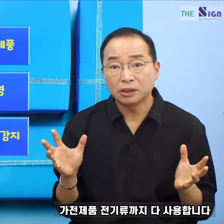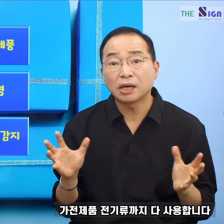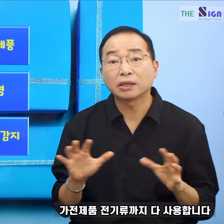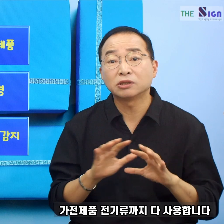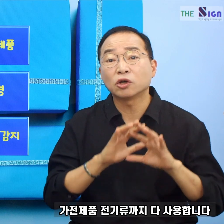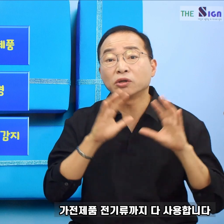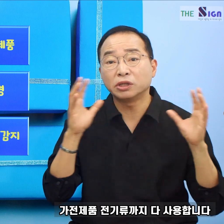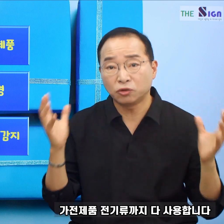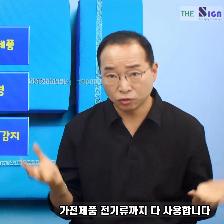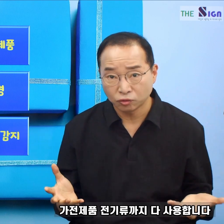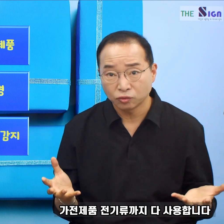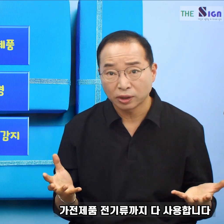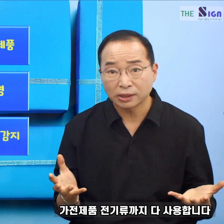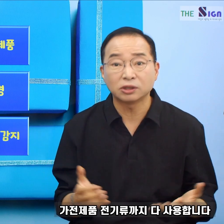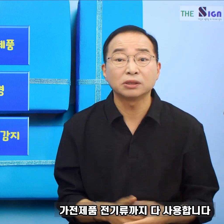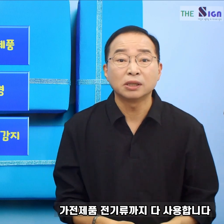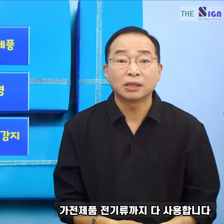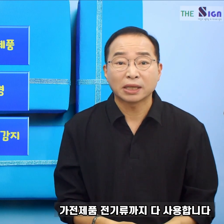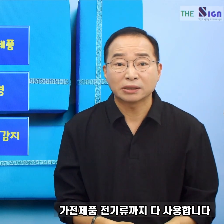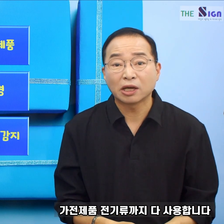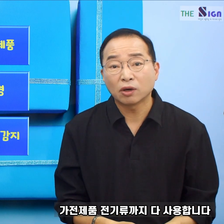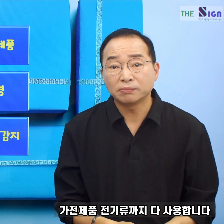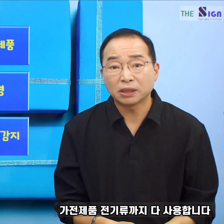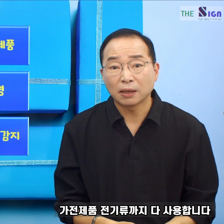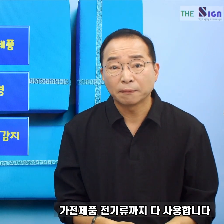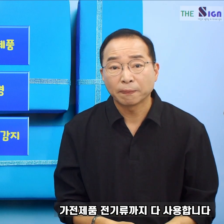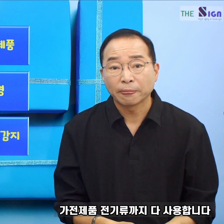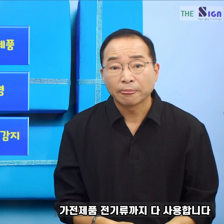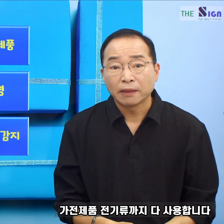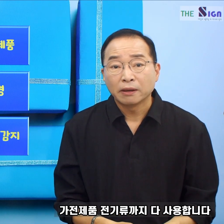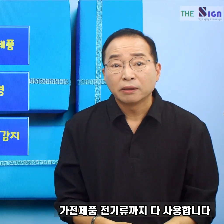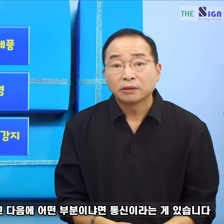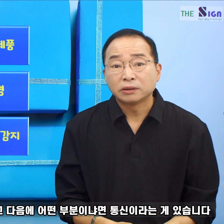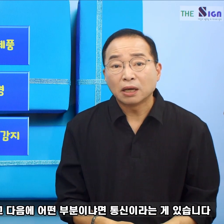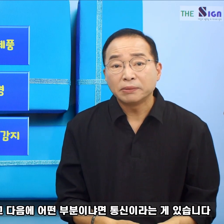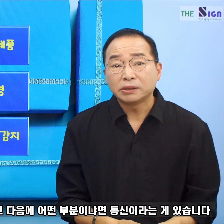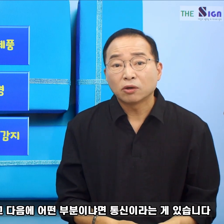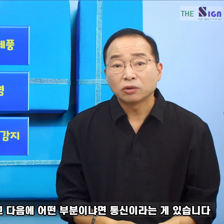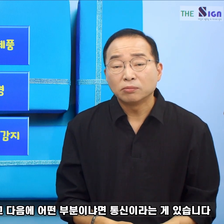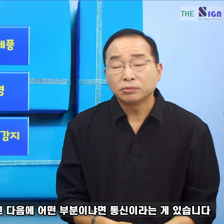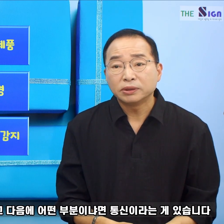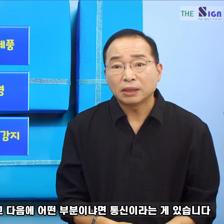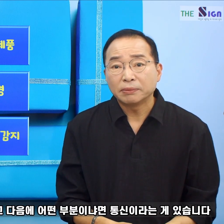같은 전기류까지 다 사용합니다. 그 다음에 이제 어떤 부분이냐면